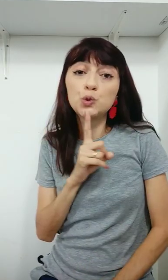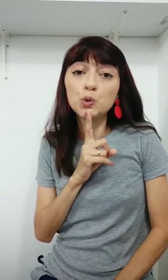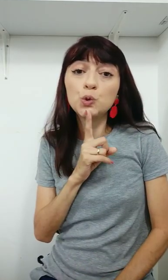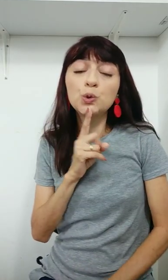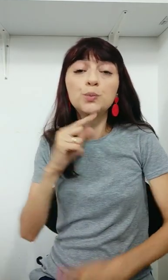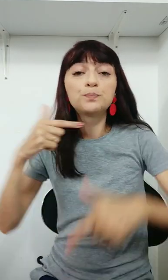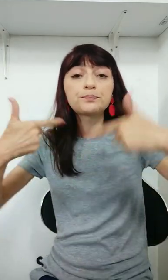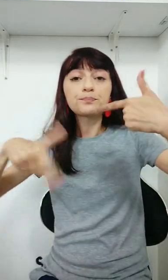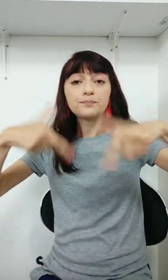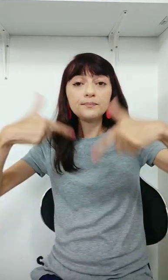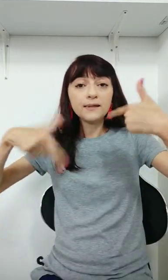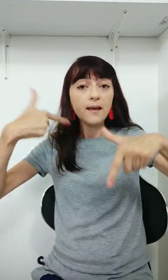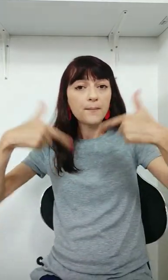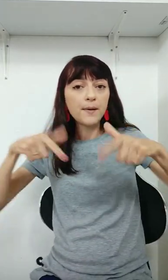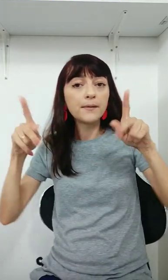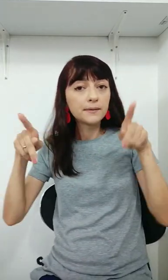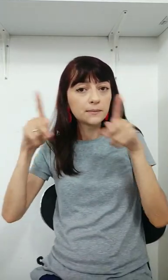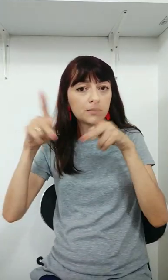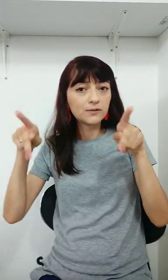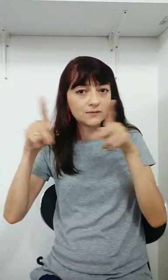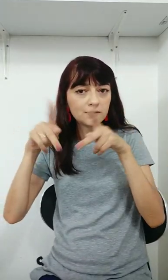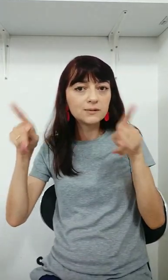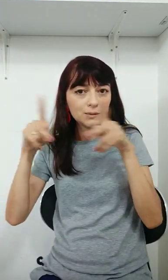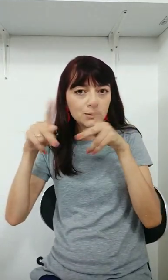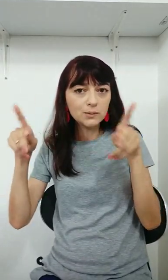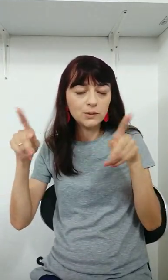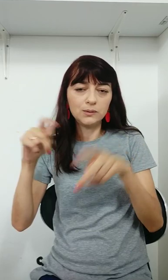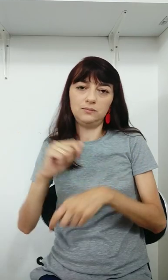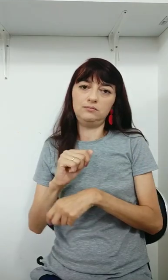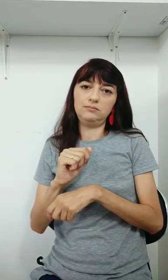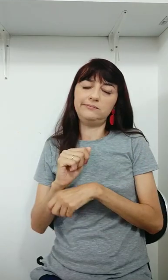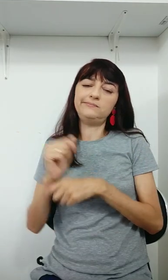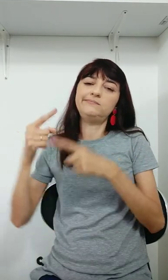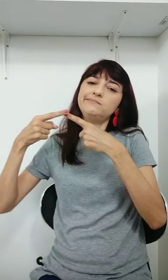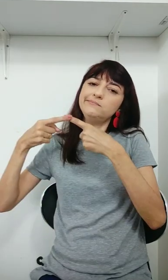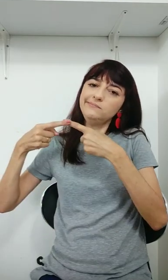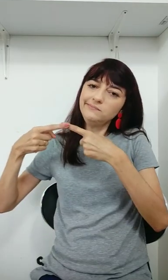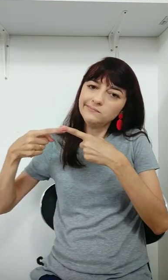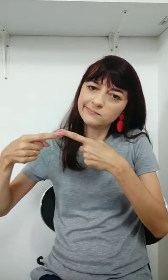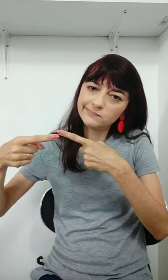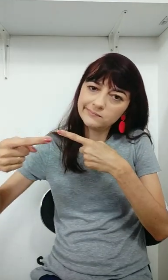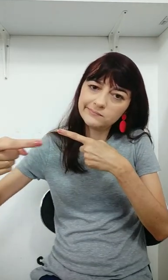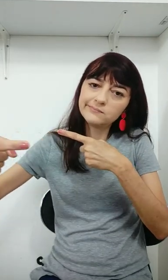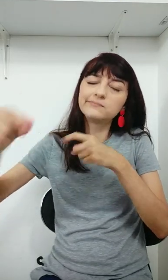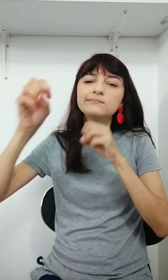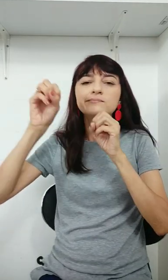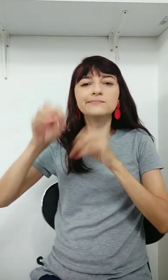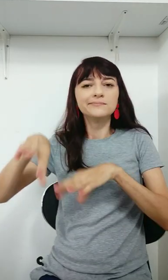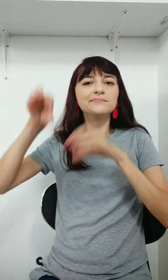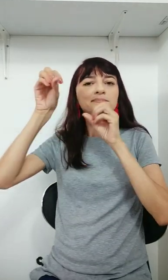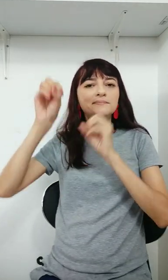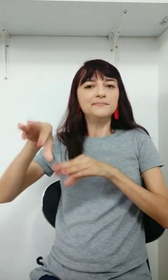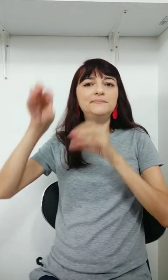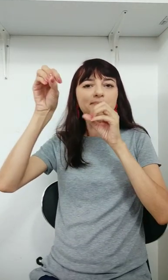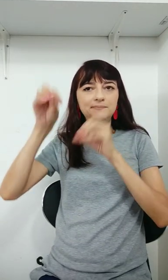que sinal que é aquele. A gente sabe também que temos muitos surdos que trabalham, que atuam como professores de Libras e passam